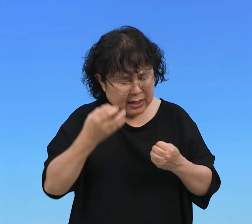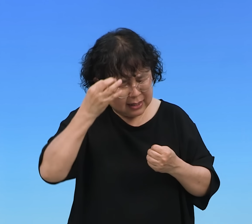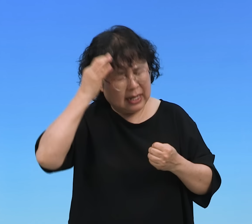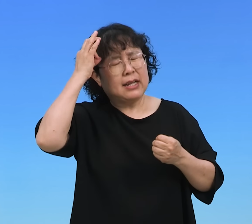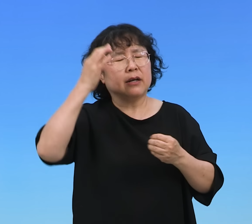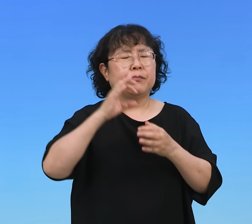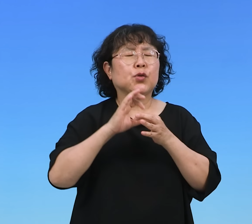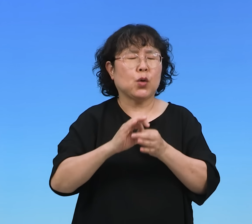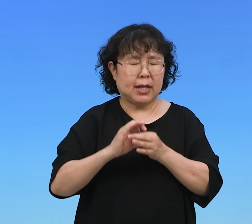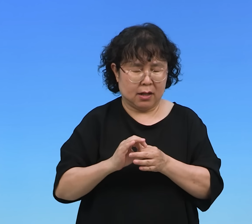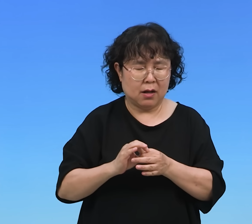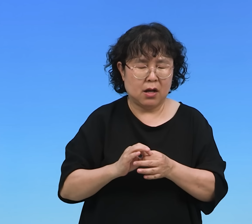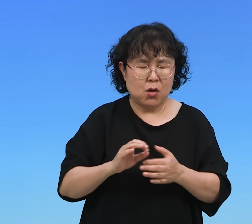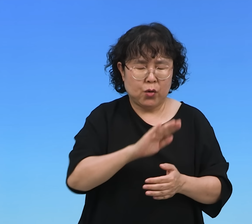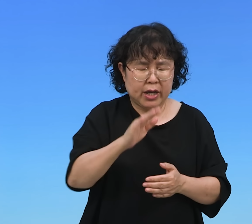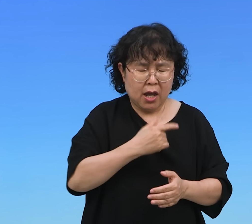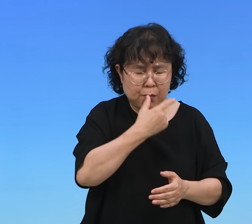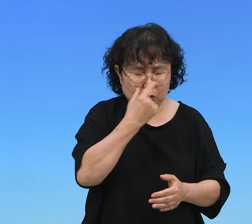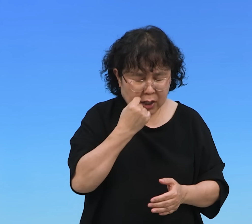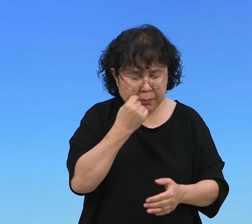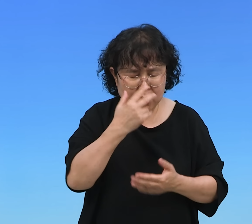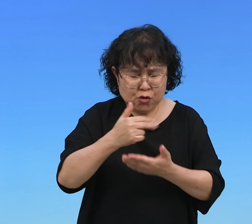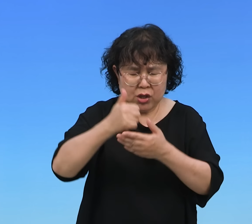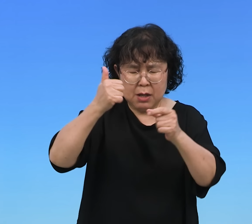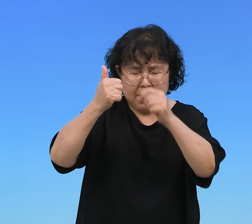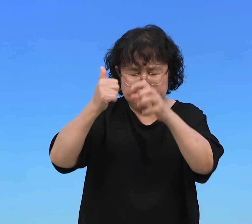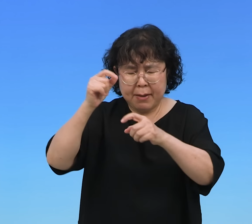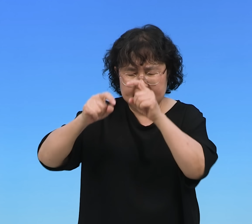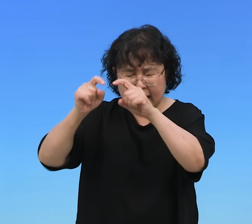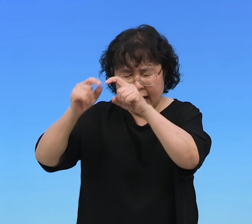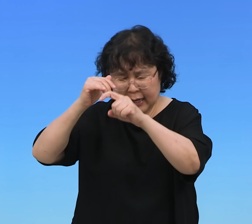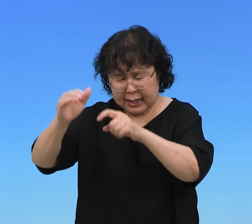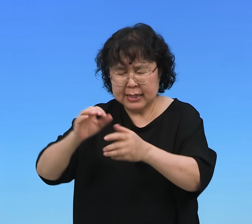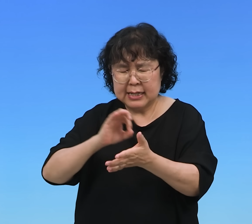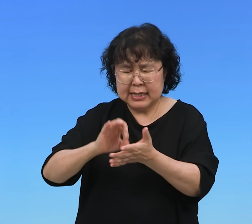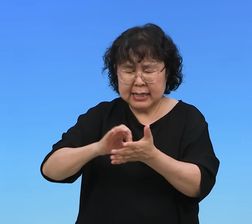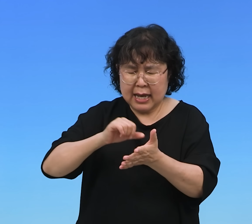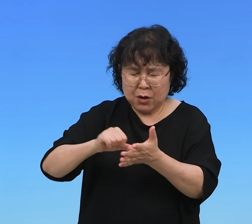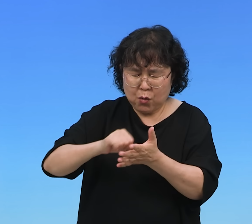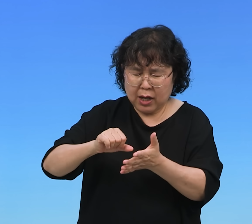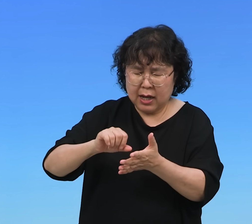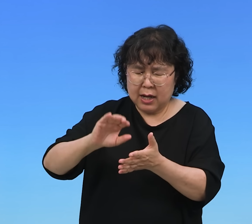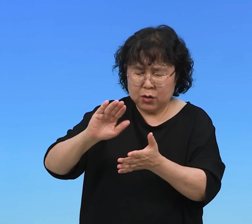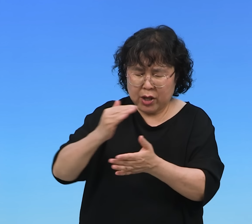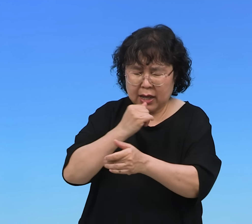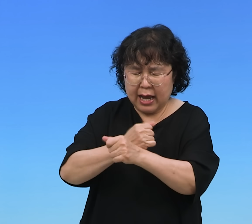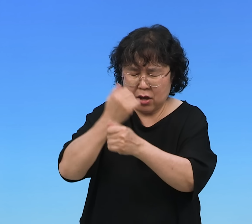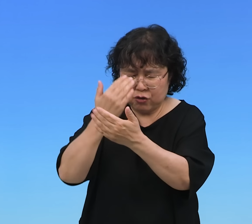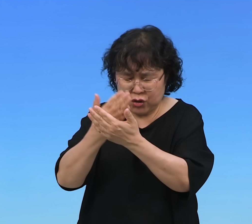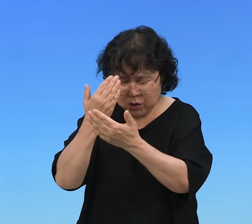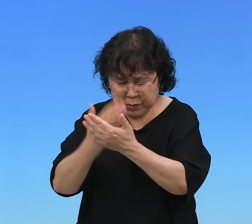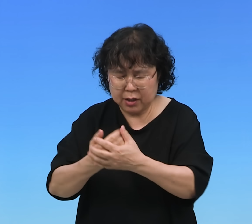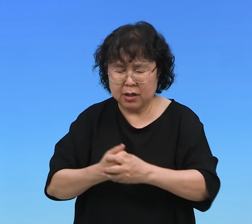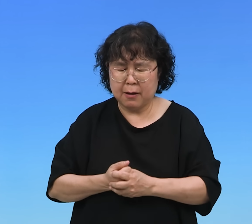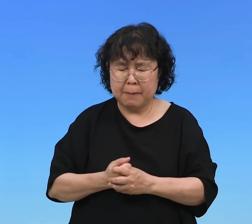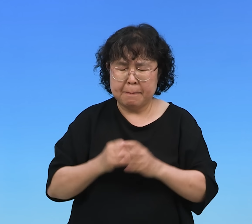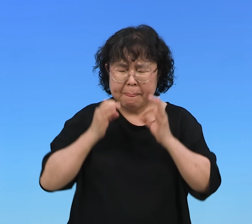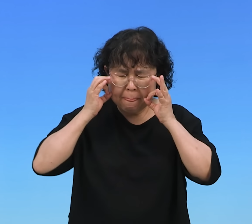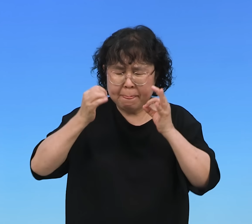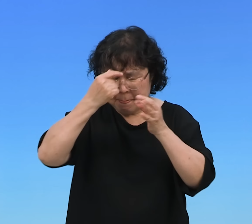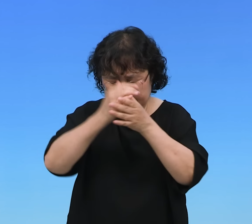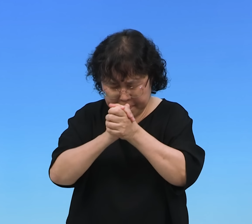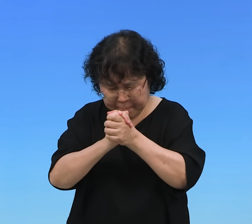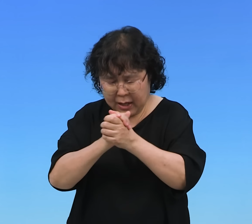인식을 통하여 우리의 결핍이 주님 앞으로 나가는 재료가 되고 도구가 되게 하여 주시옵소서.